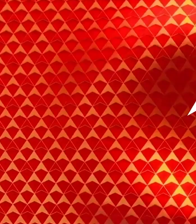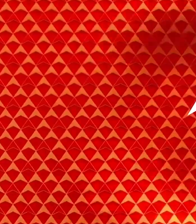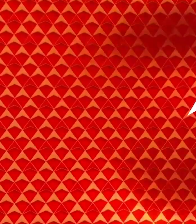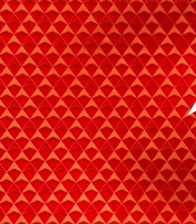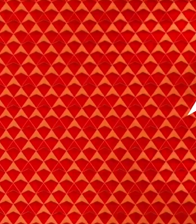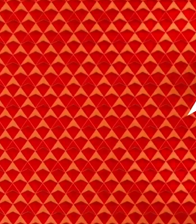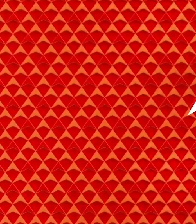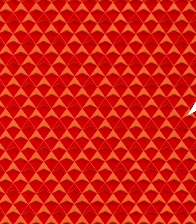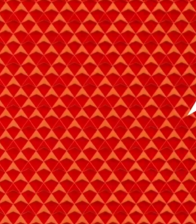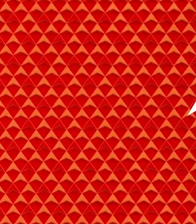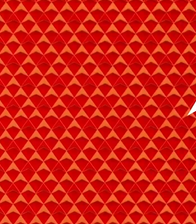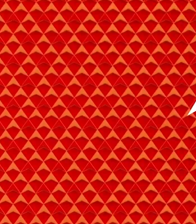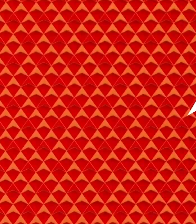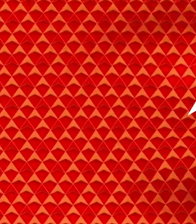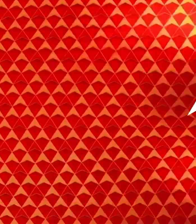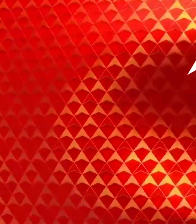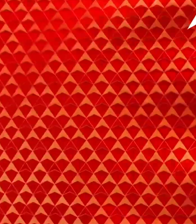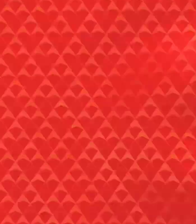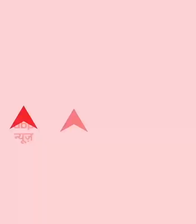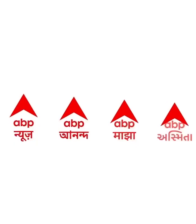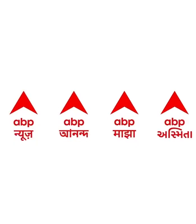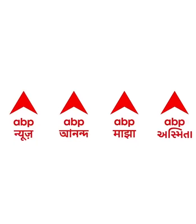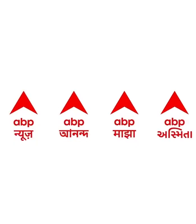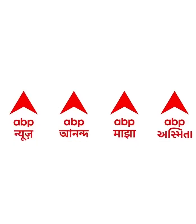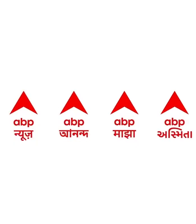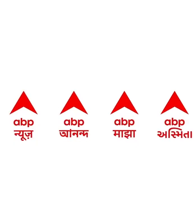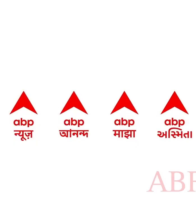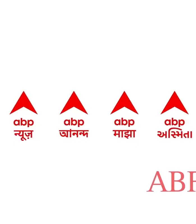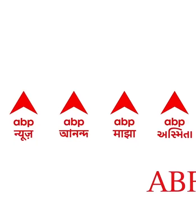एबीपी न्यूज आपको रखे आगे